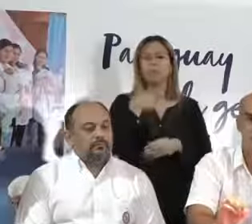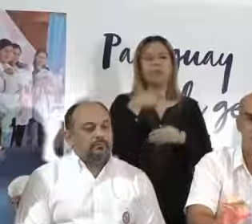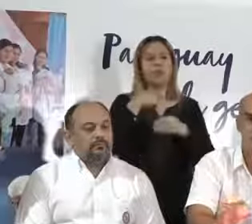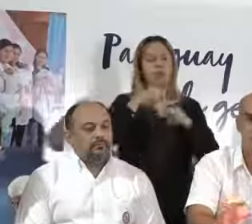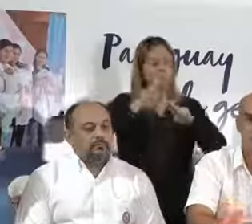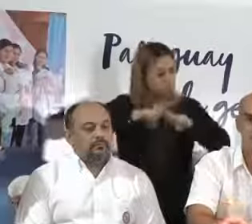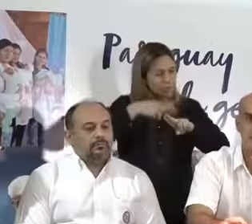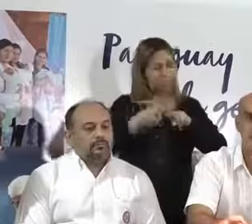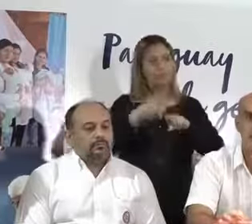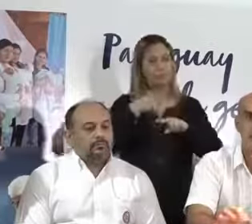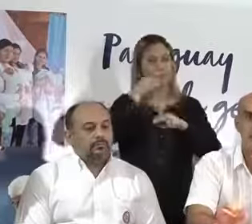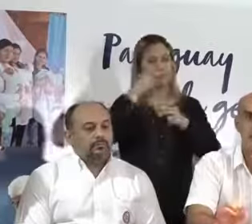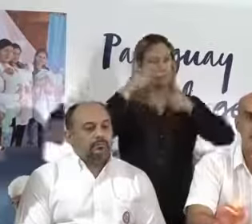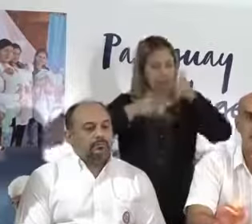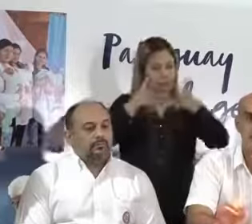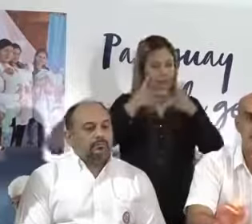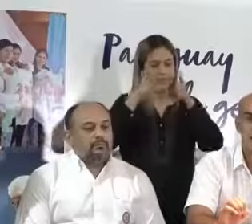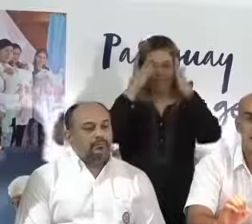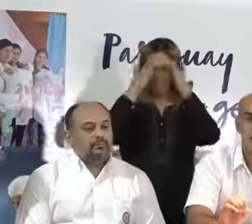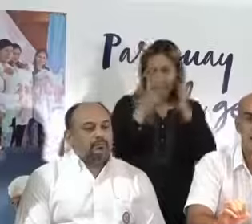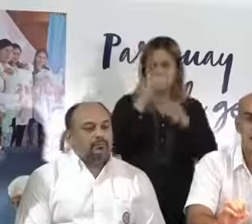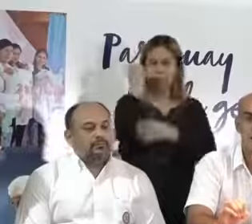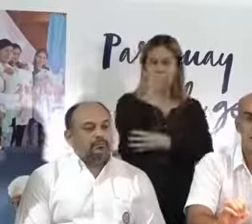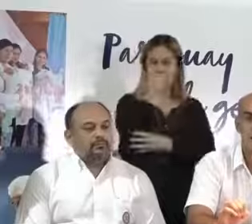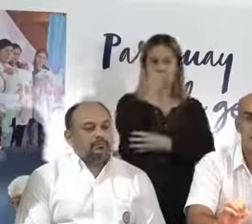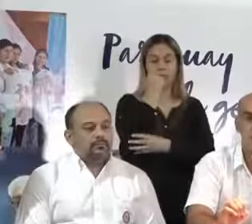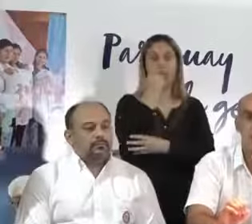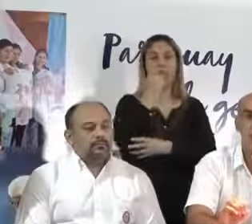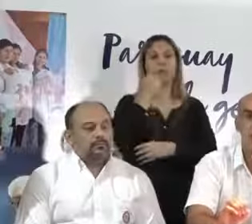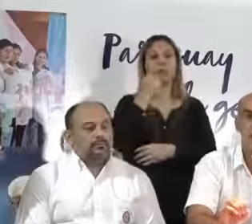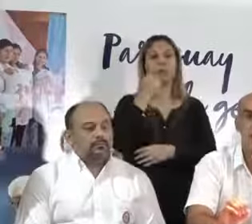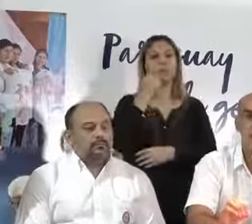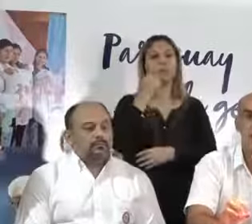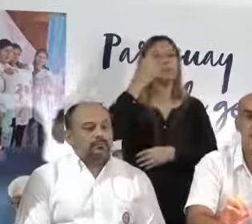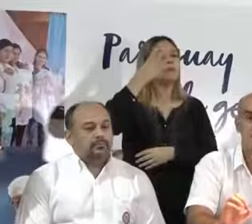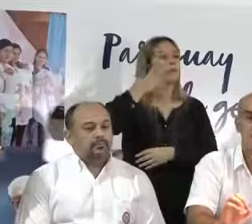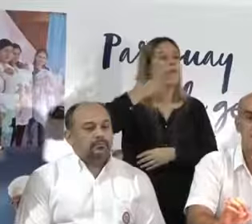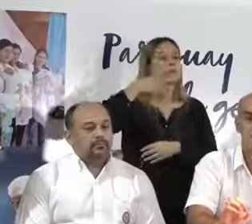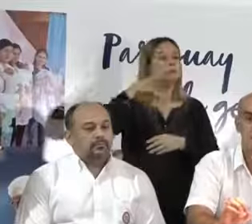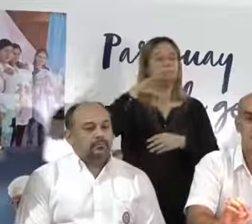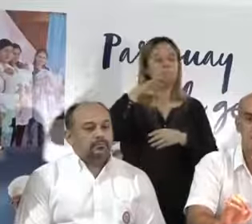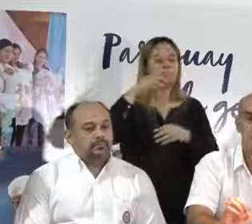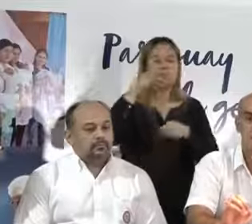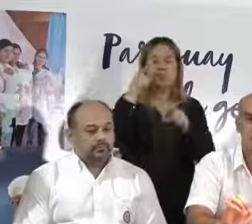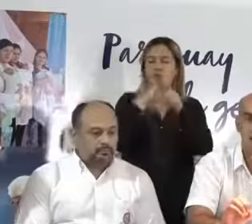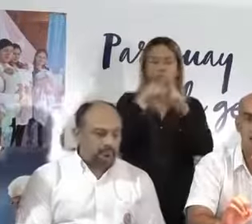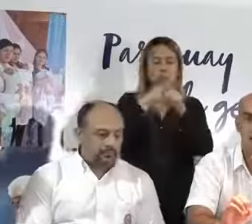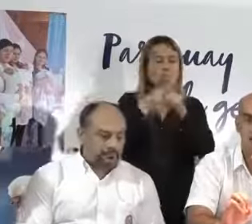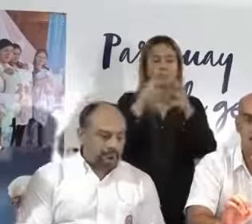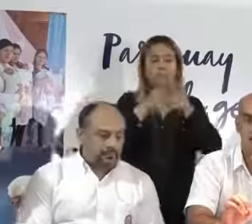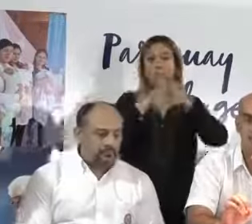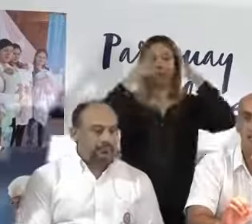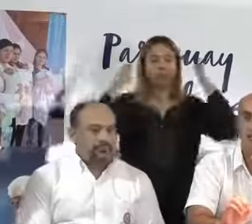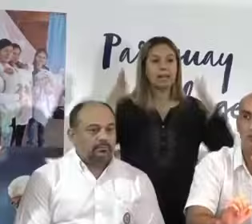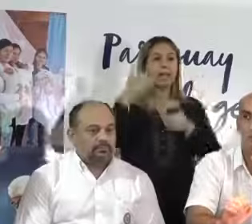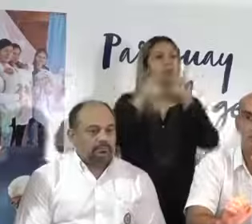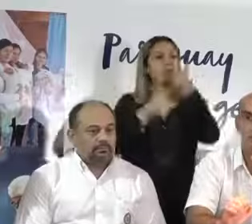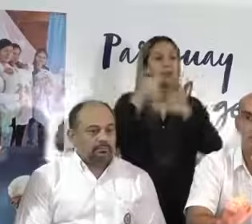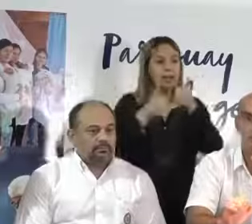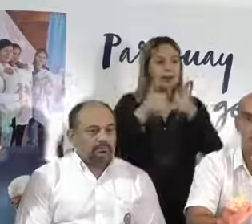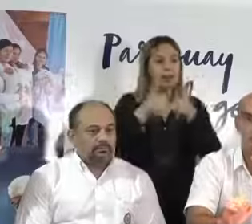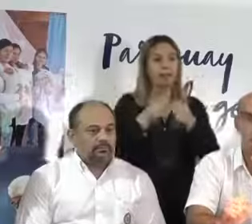que he mencionado antes. La gran lucha y el resultado más favorable se va a dar